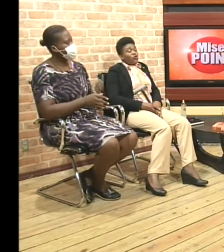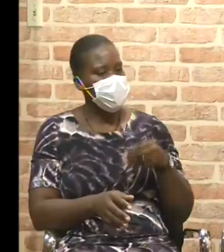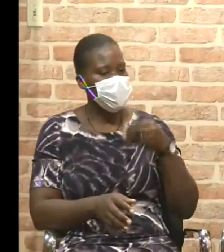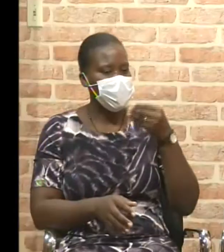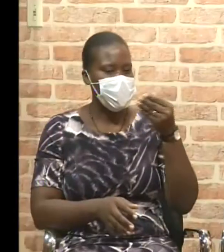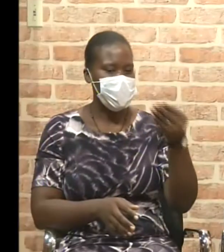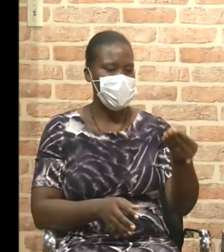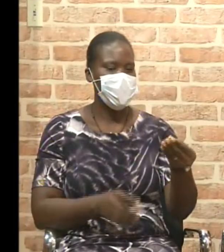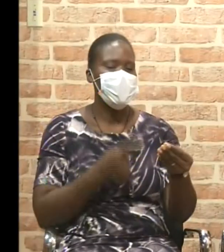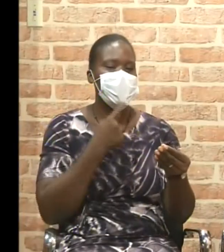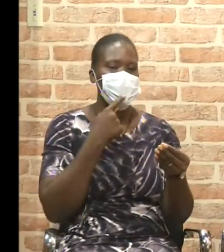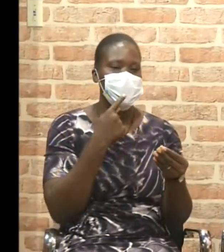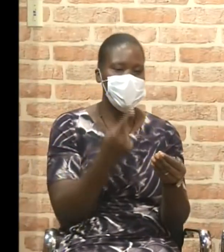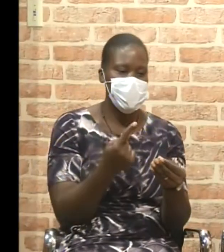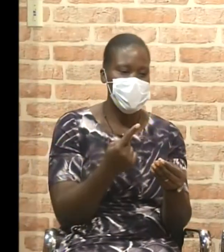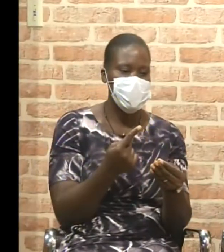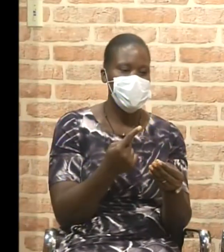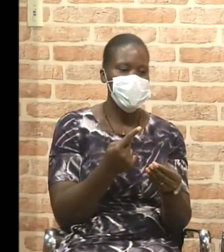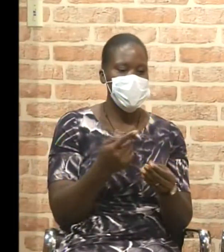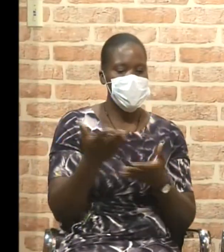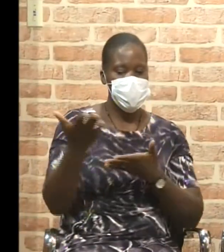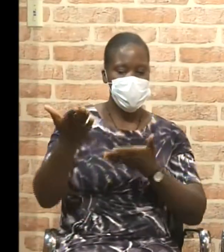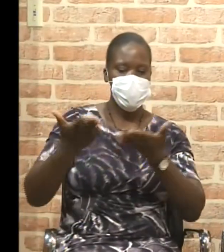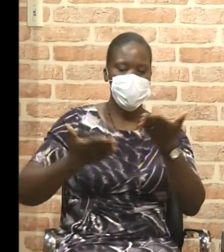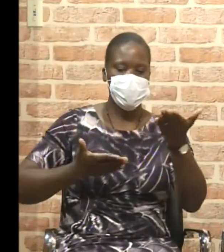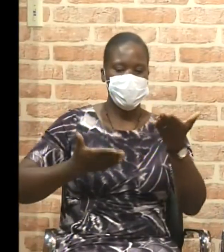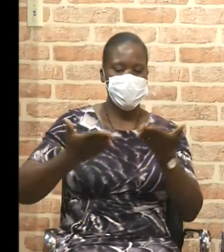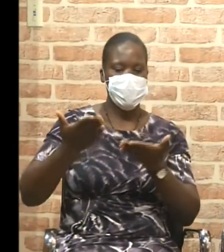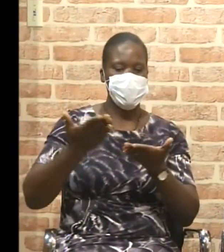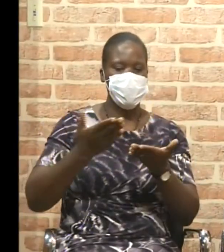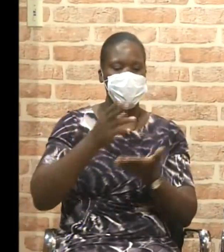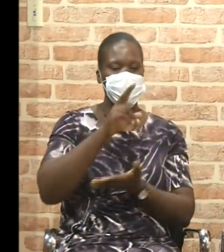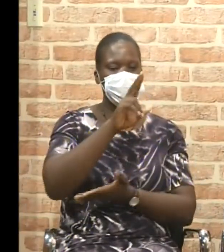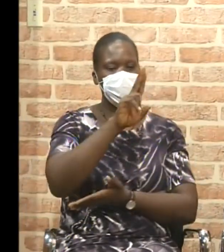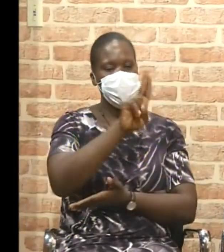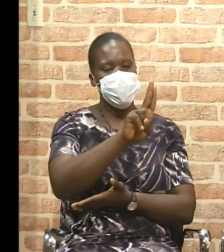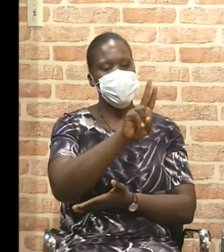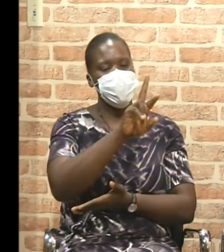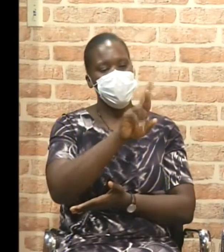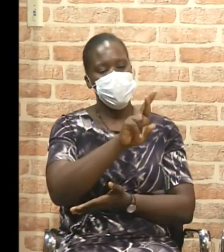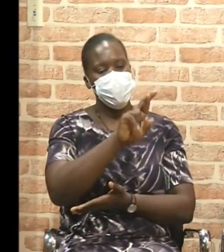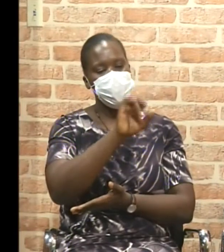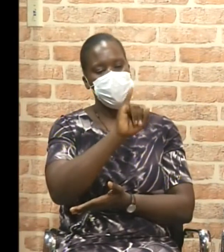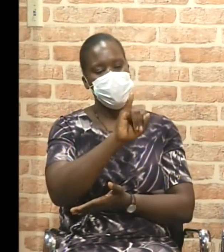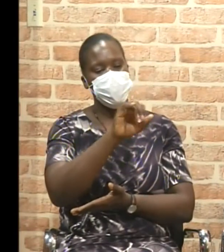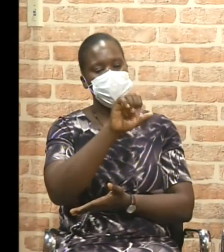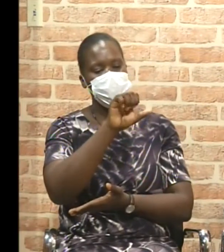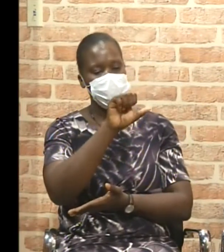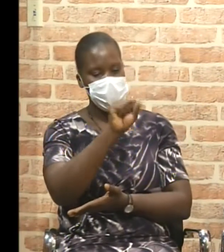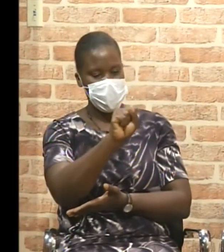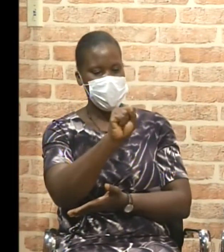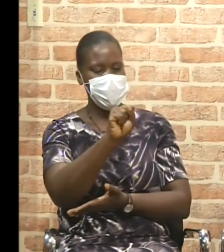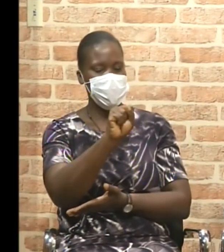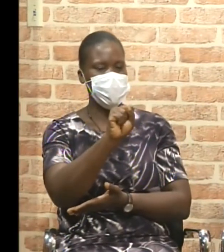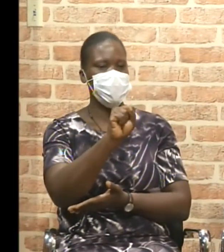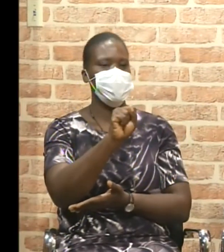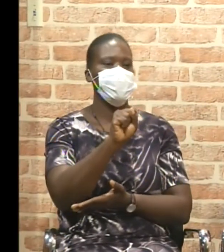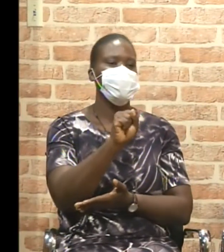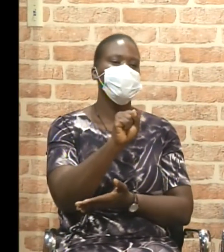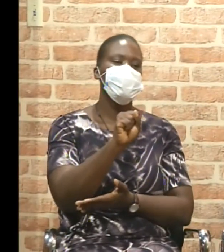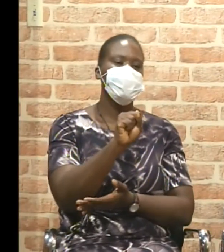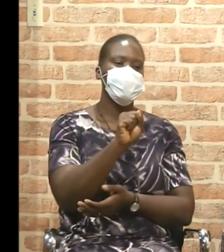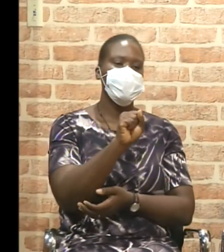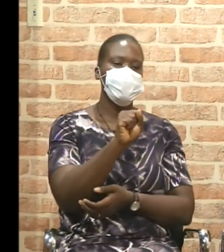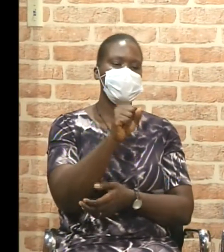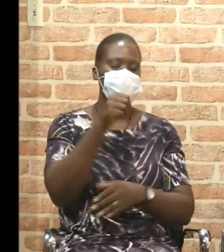faut que je dise, tant que j'espère vous toucher là, un service qui relève URIS qui n'a BCF. C'est unité de réadaptation